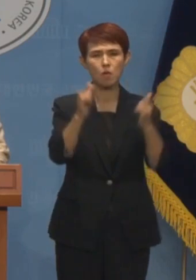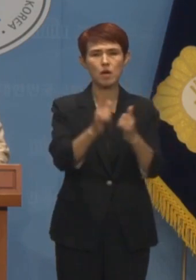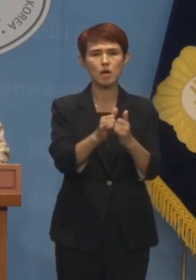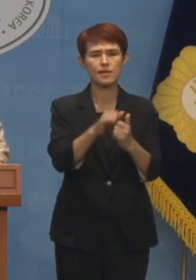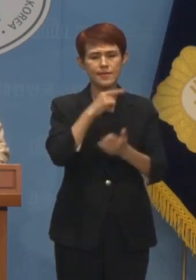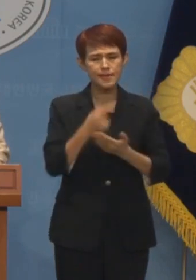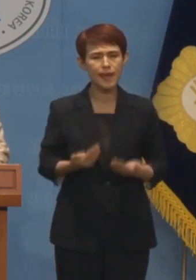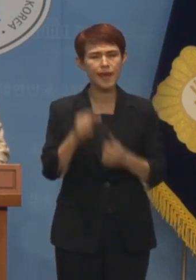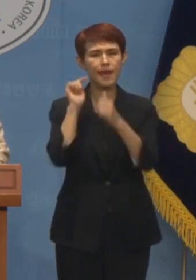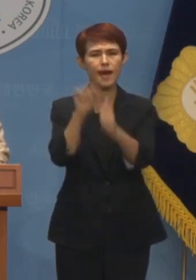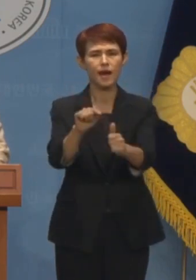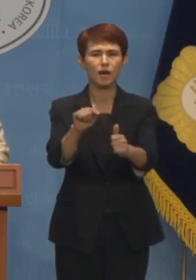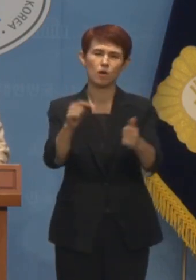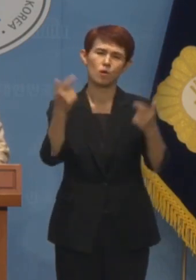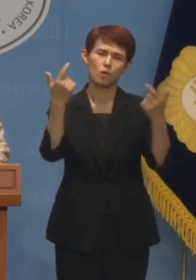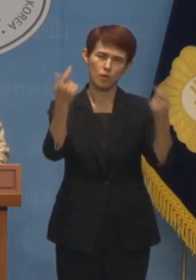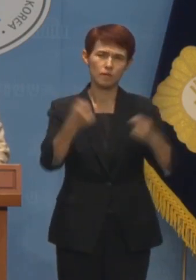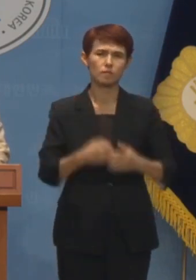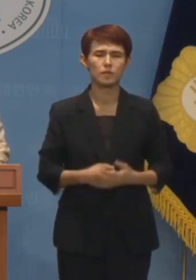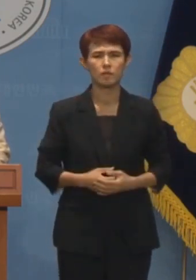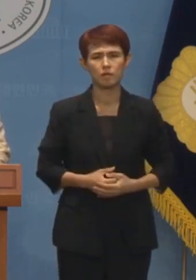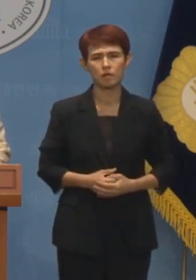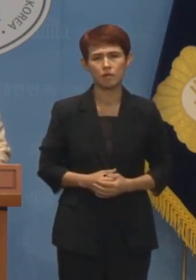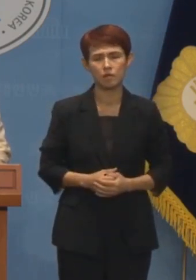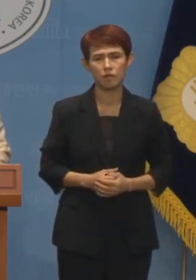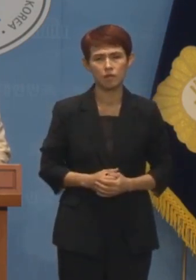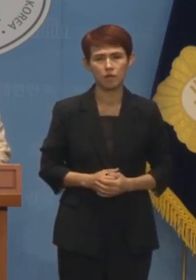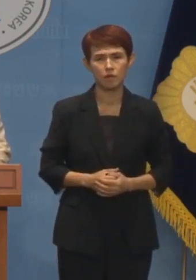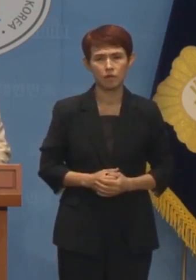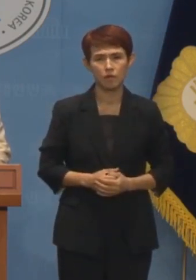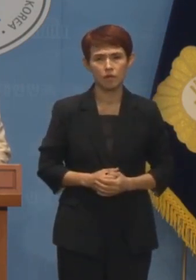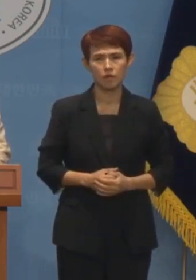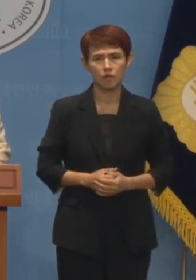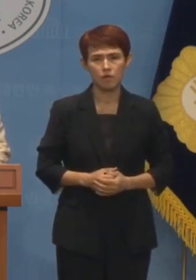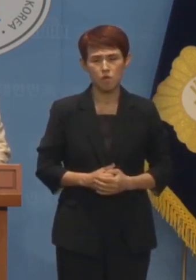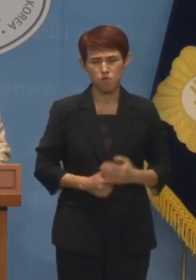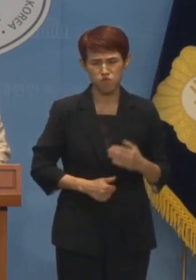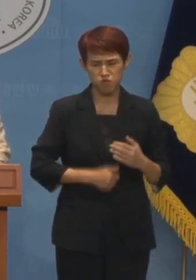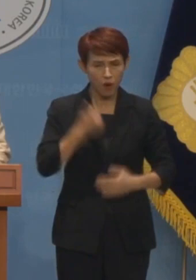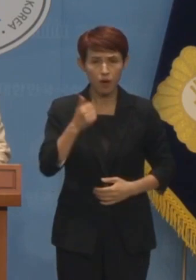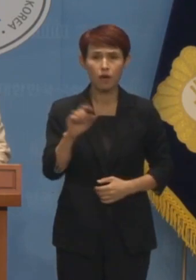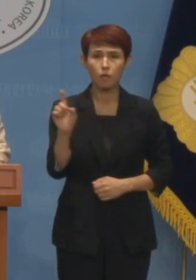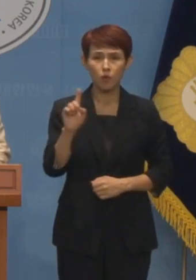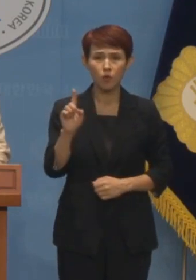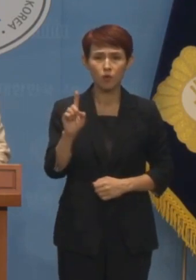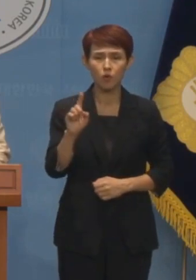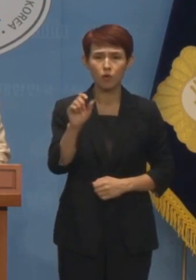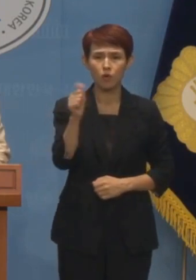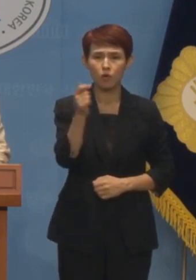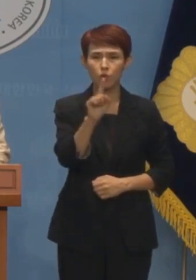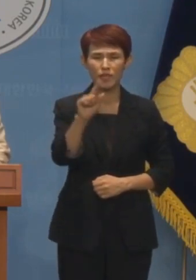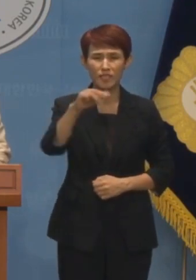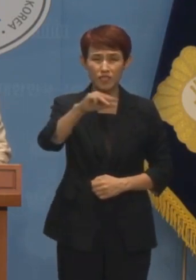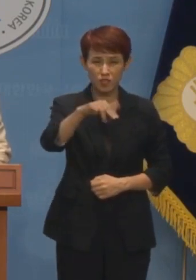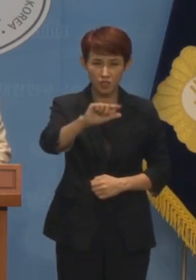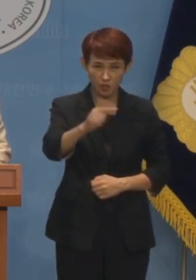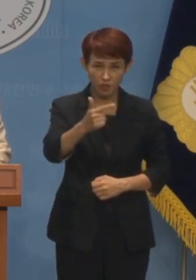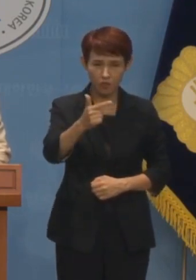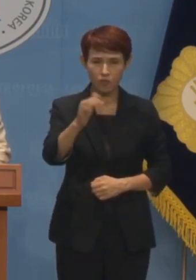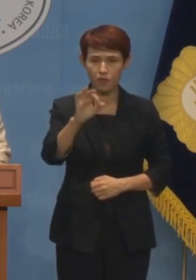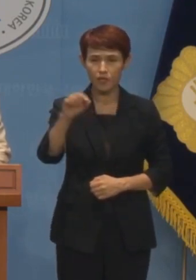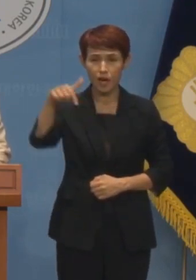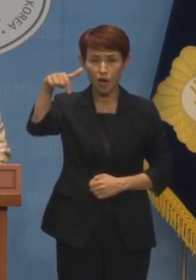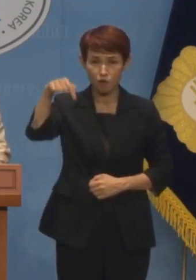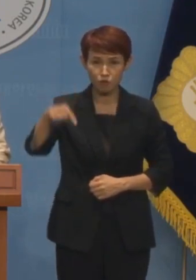희생만을 또한 강요하는 것입니다. 더욱 화가 나는 것은 화천 양구 지역에